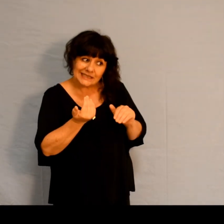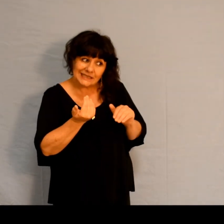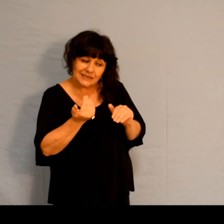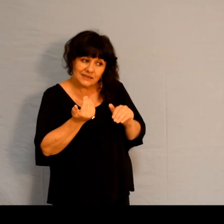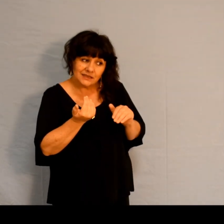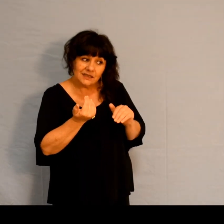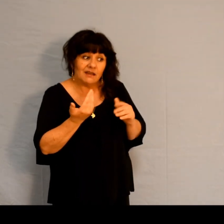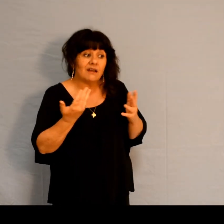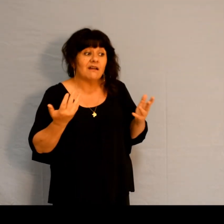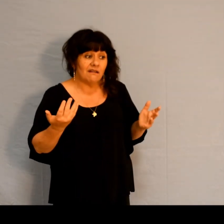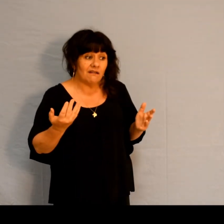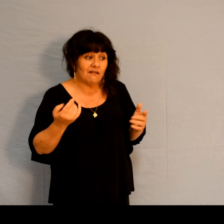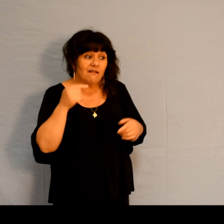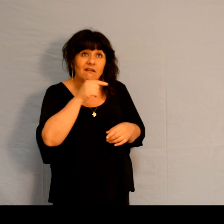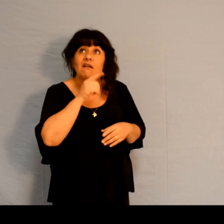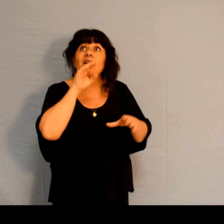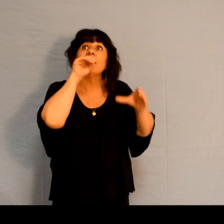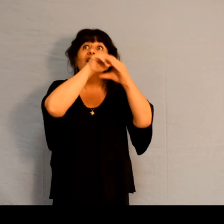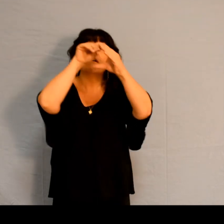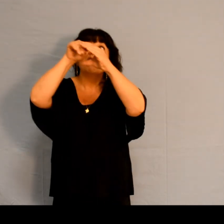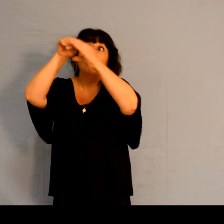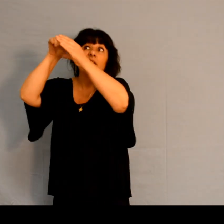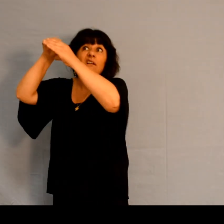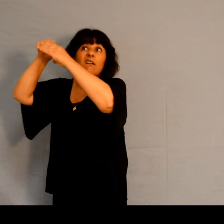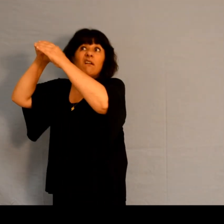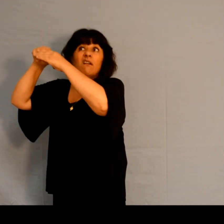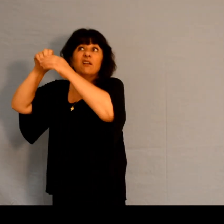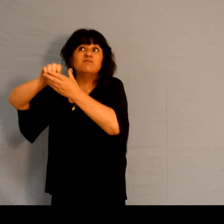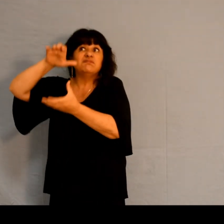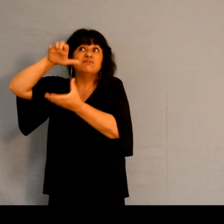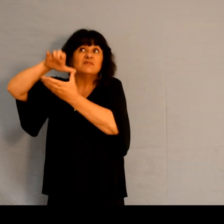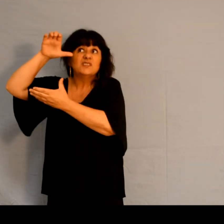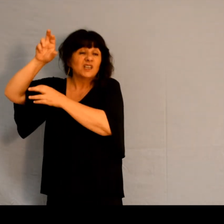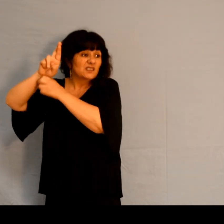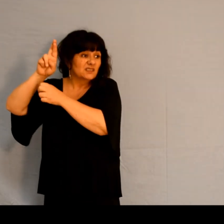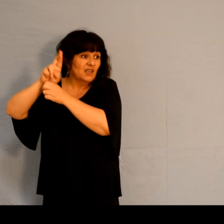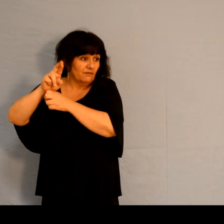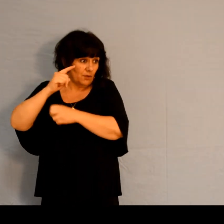Et ce que tu auras accumulé, qui l'aura?